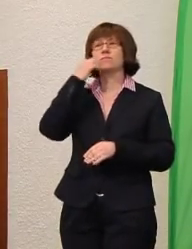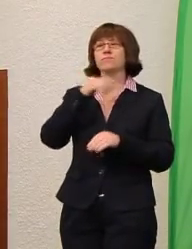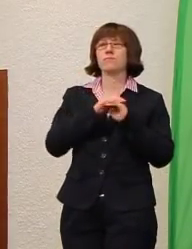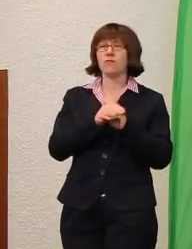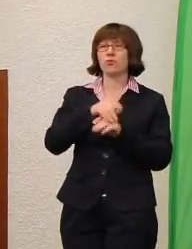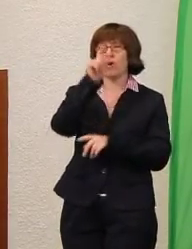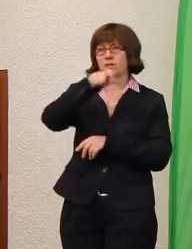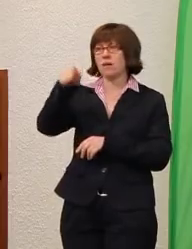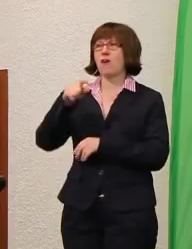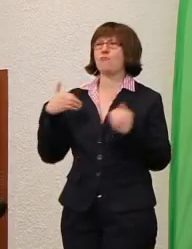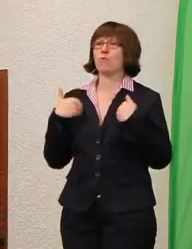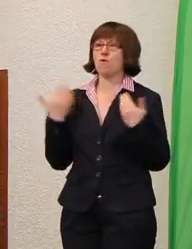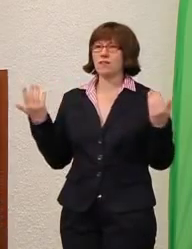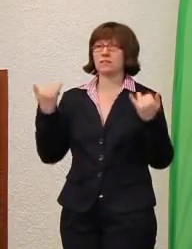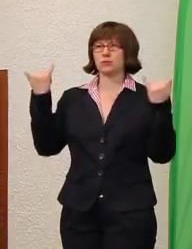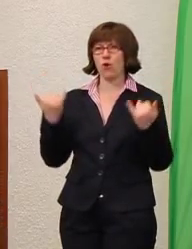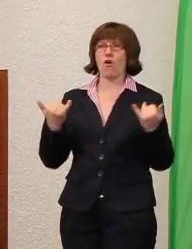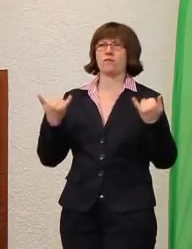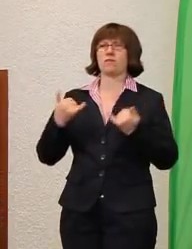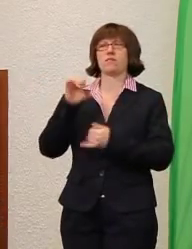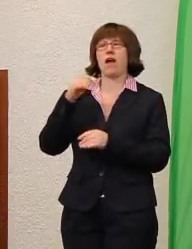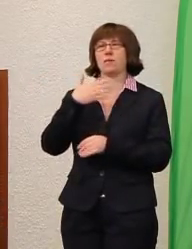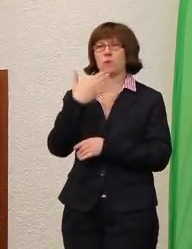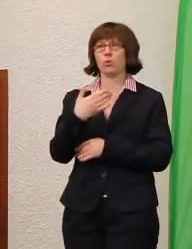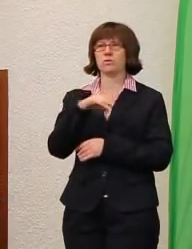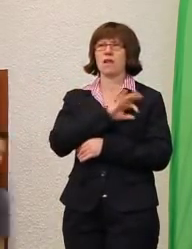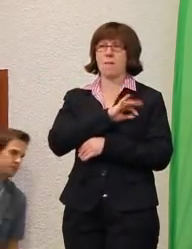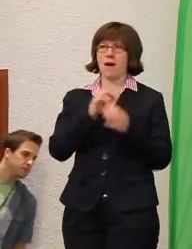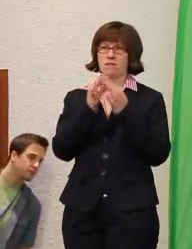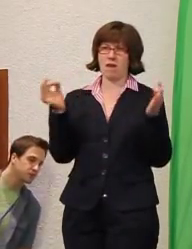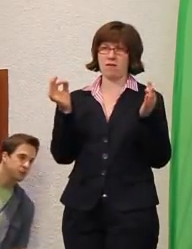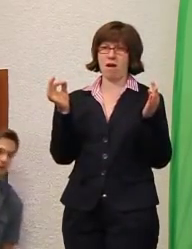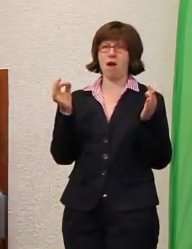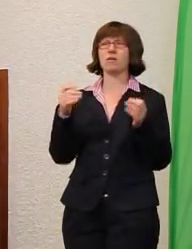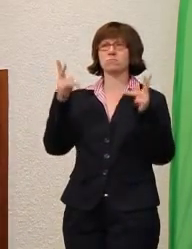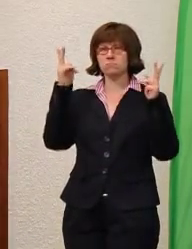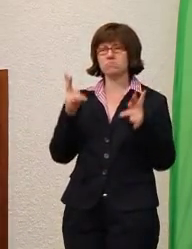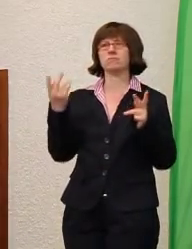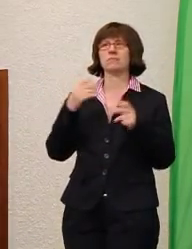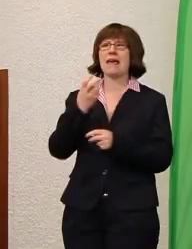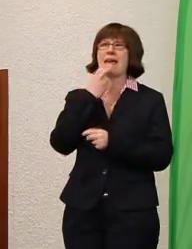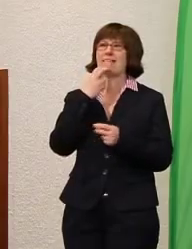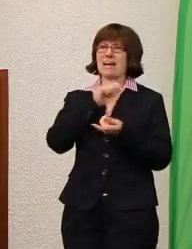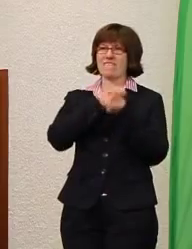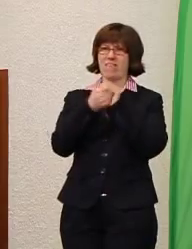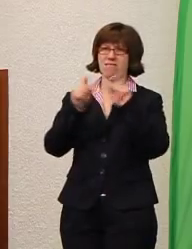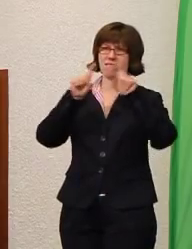Freundinnen und Freunde, ich freue mich sehr, euch heute zu unserem Parteitag begrüßen zu können, der ganz im Zeichen der Energiewende